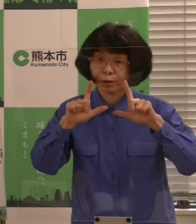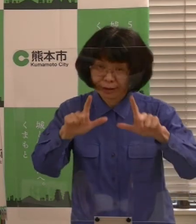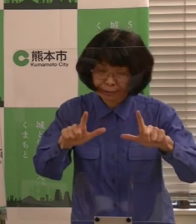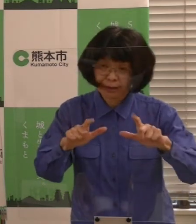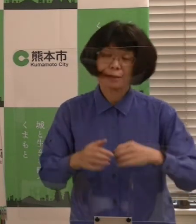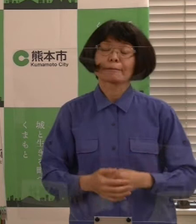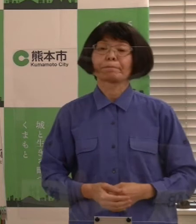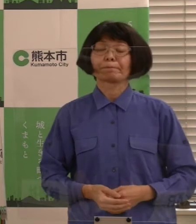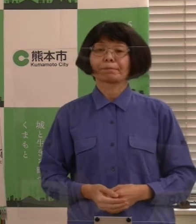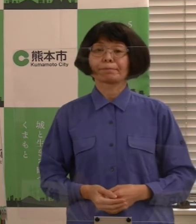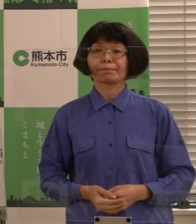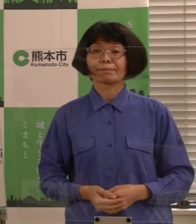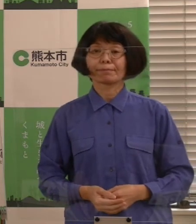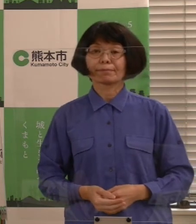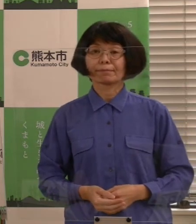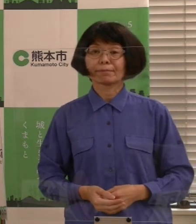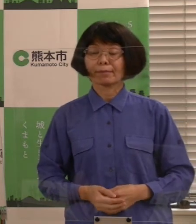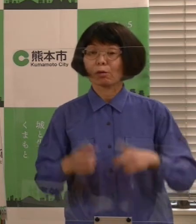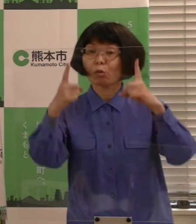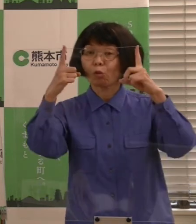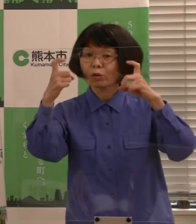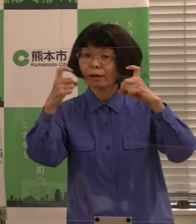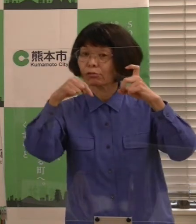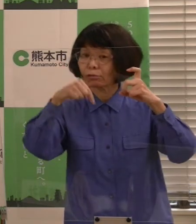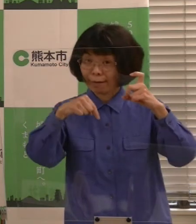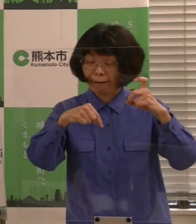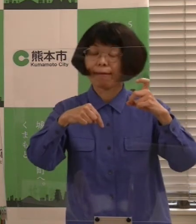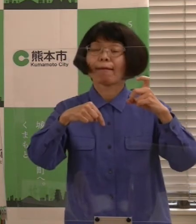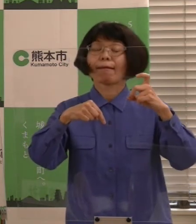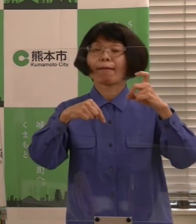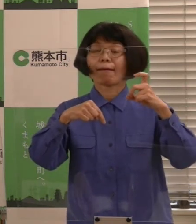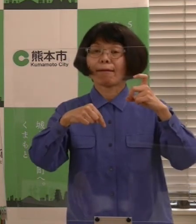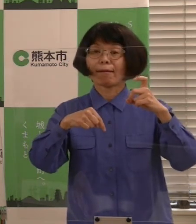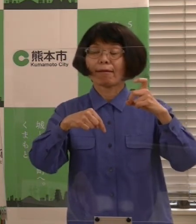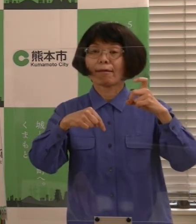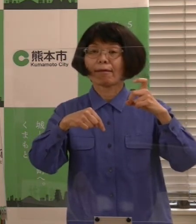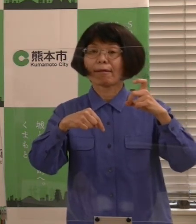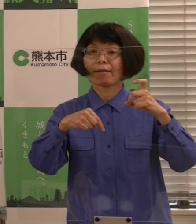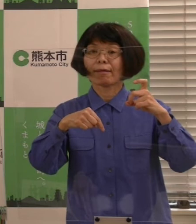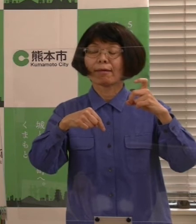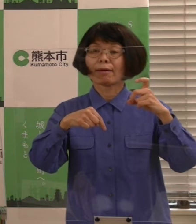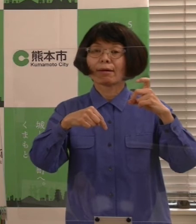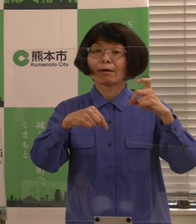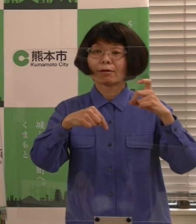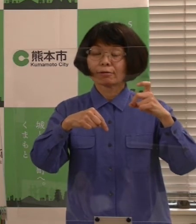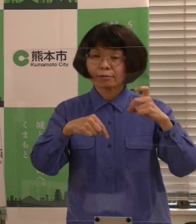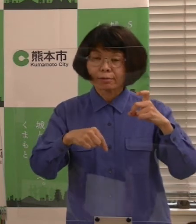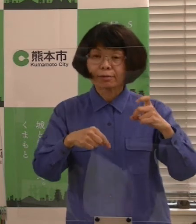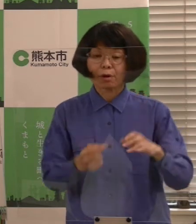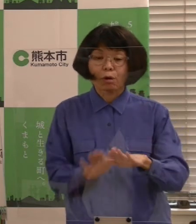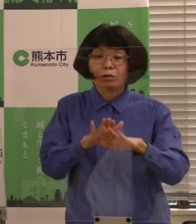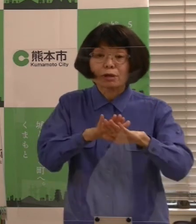。また、天守閣内、新たに、完成します天守閣内では、触